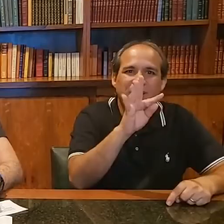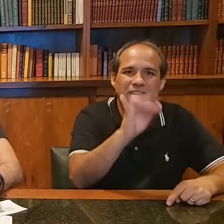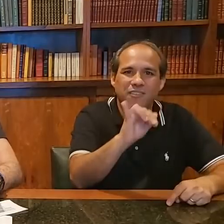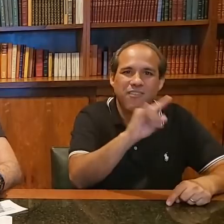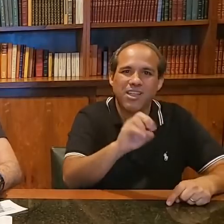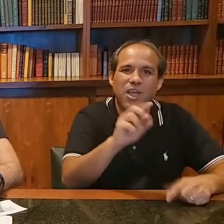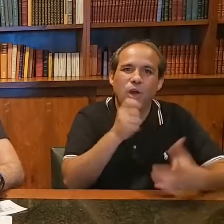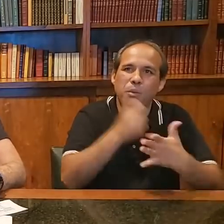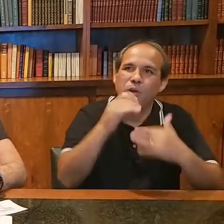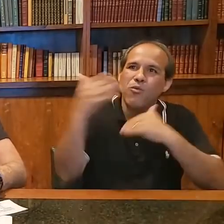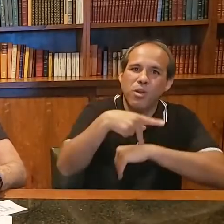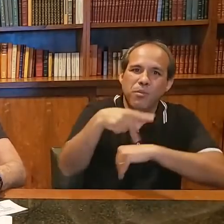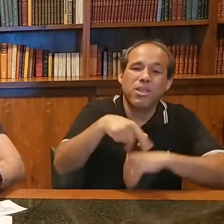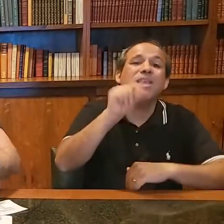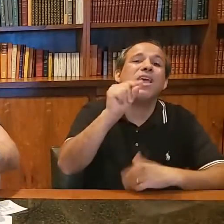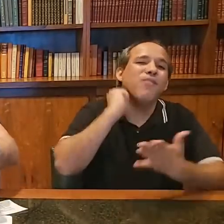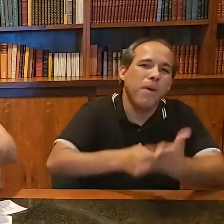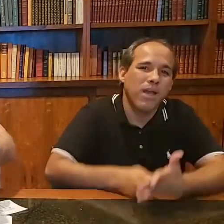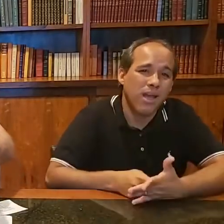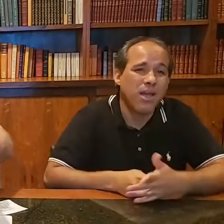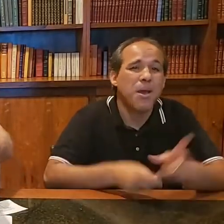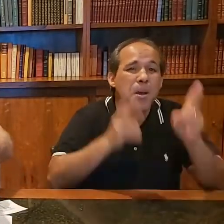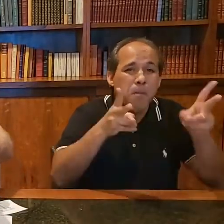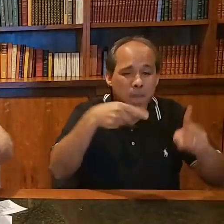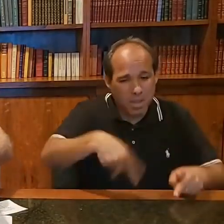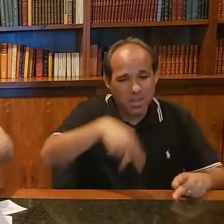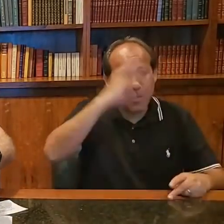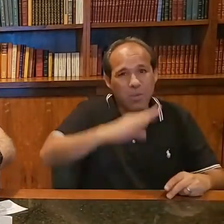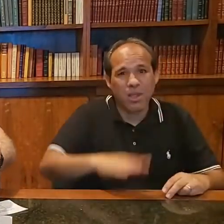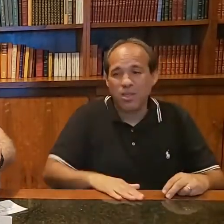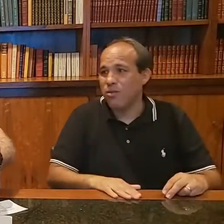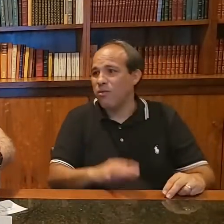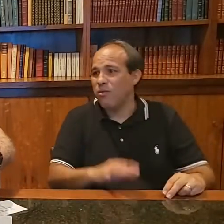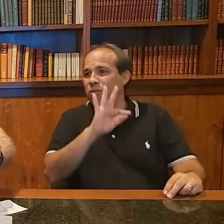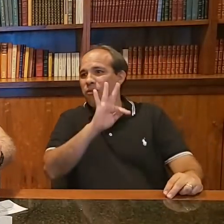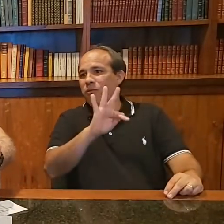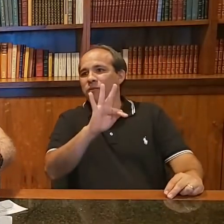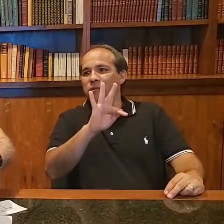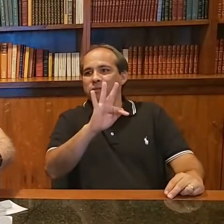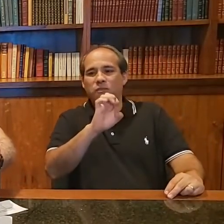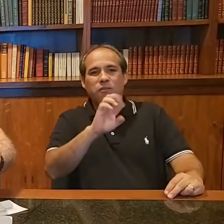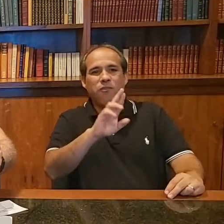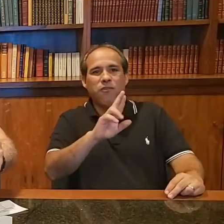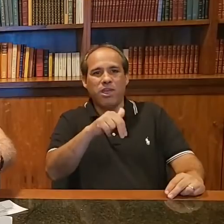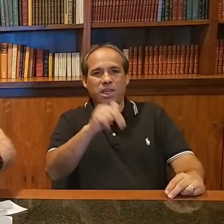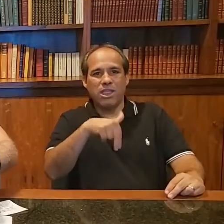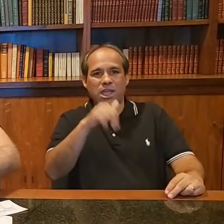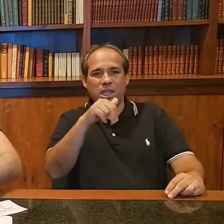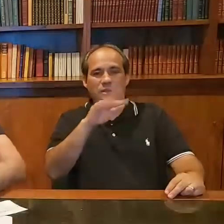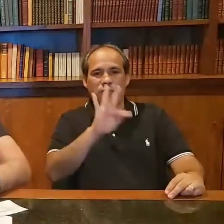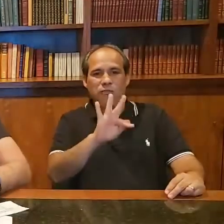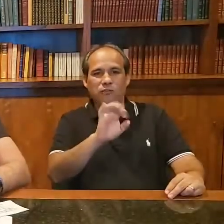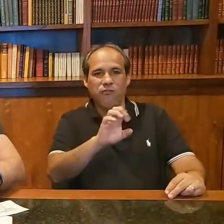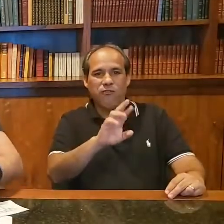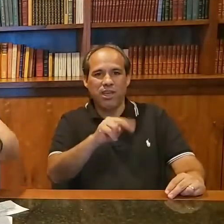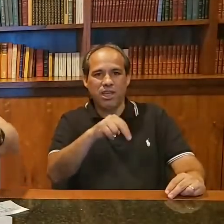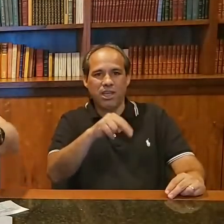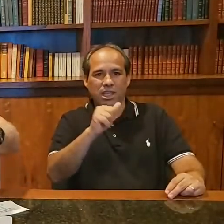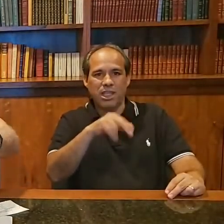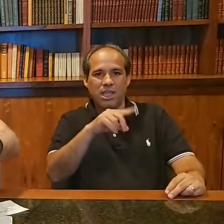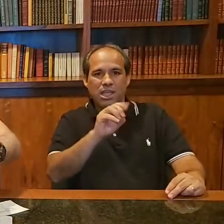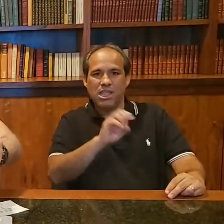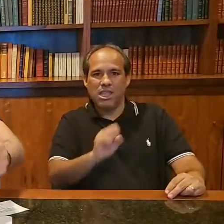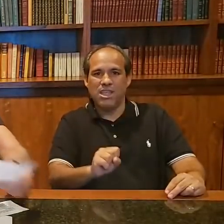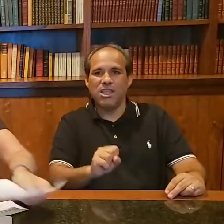isso? Seríamos nós, Bilton. Então, o Fernandes aqui acertou uma, né? Pra dizer que não acertou nenhuma, acertou uma. Agora, ninguém vai